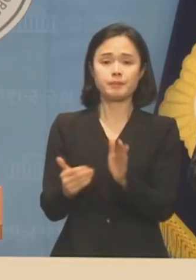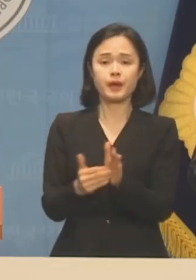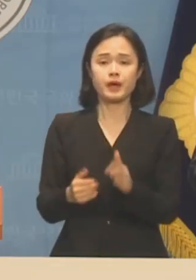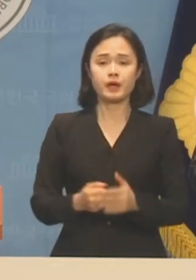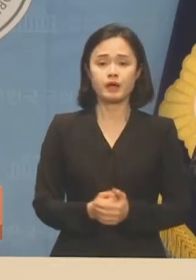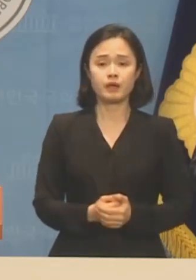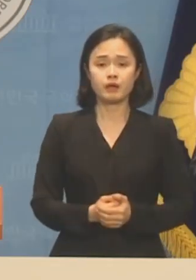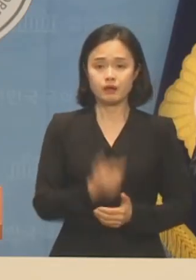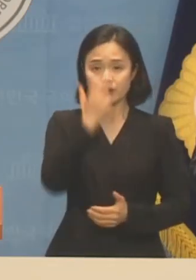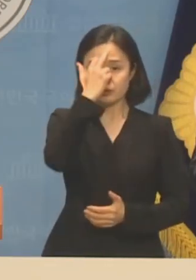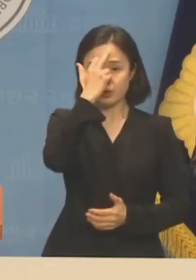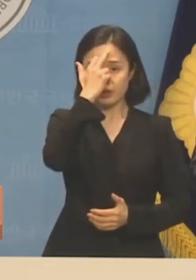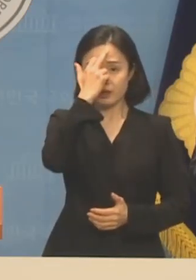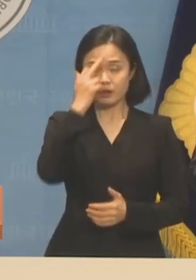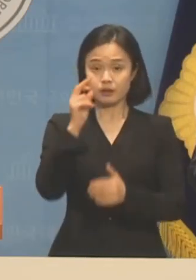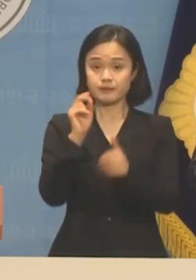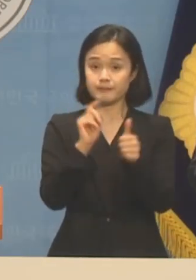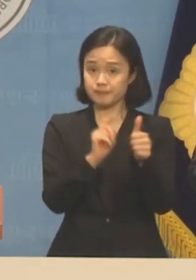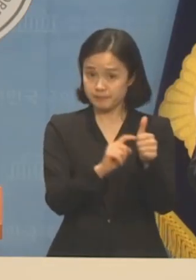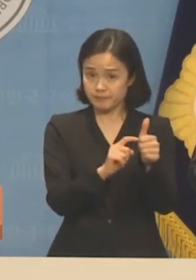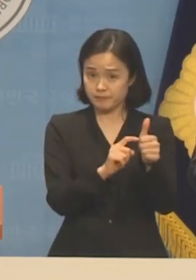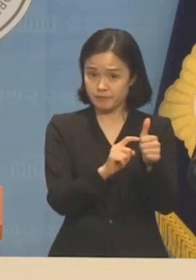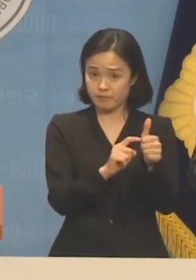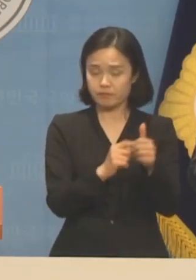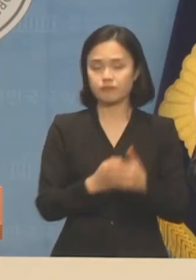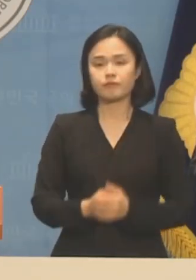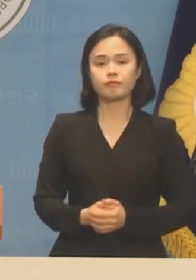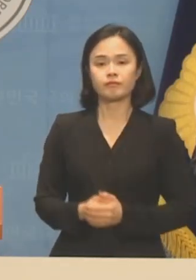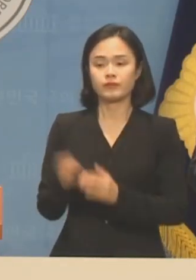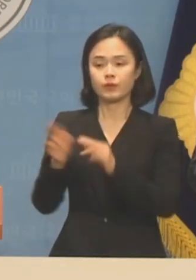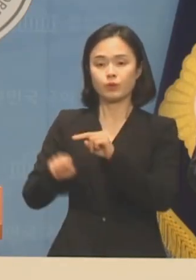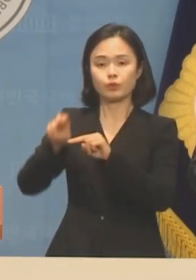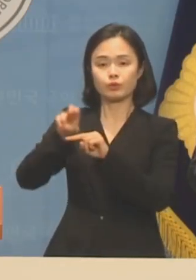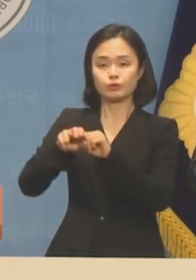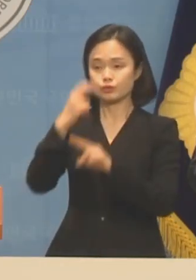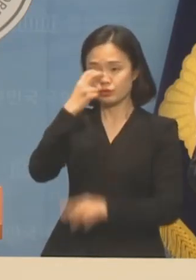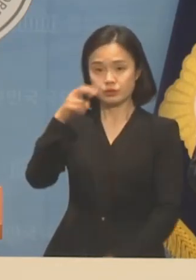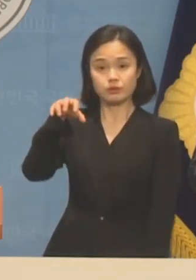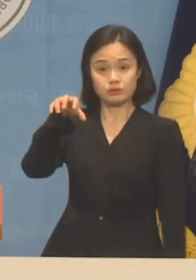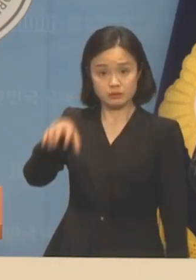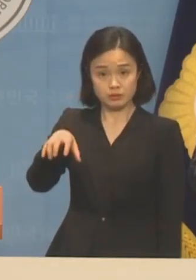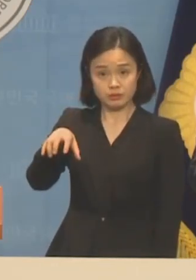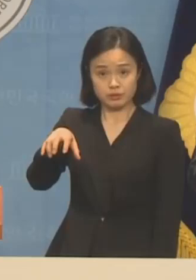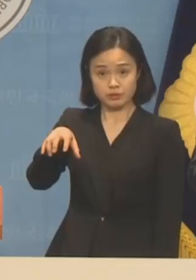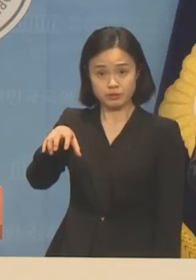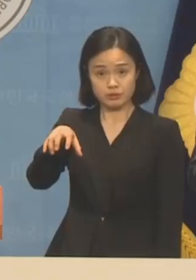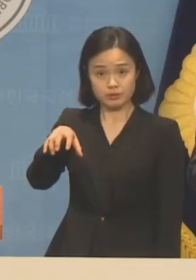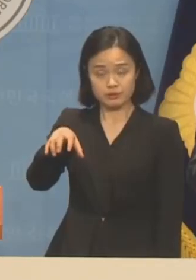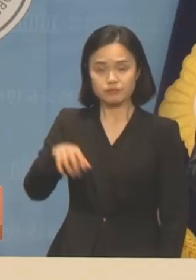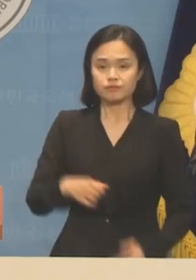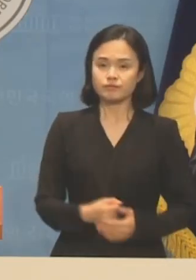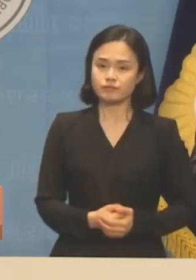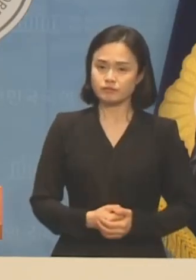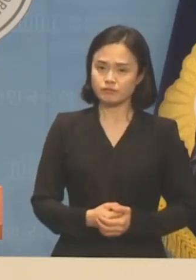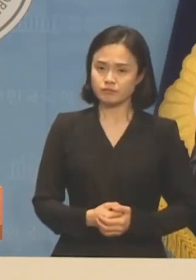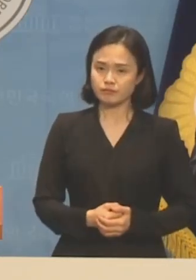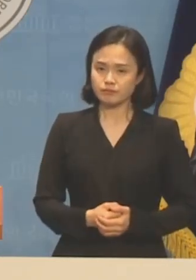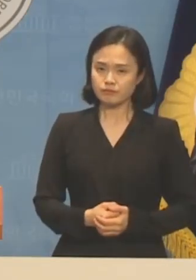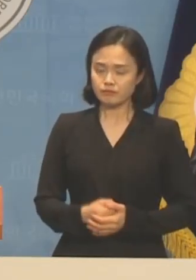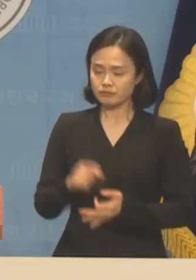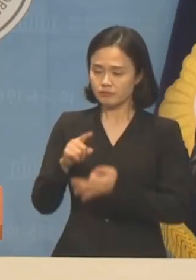최상목 대통령 권한대행은 공수처의 윤석열 체포협조 요청에 침묵했다고